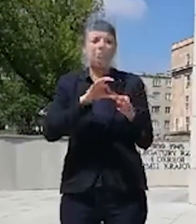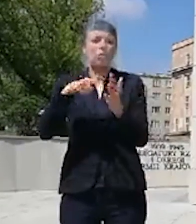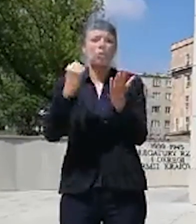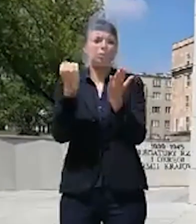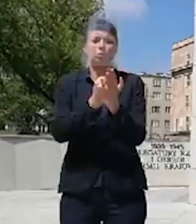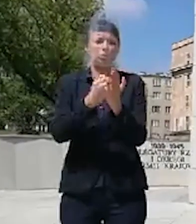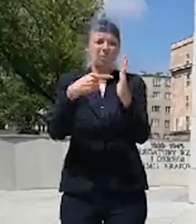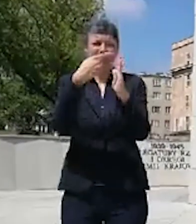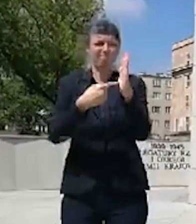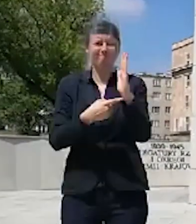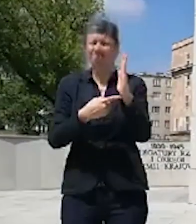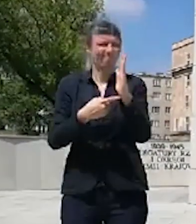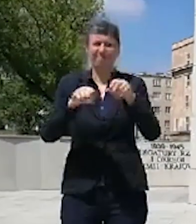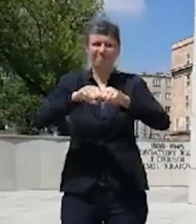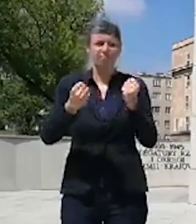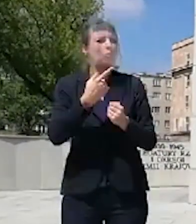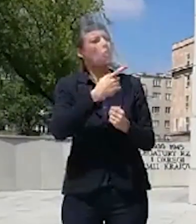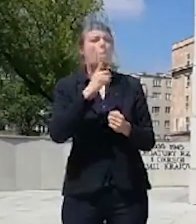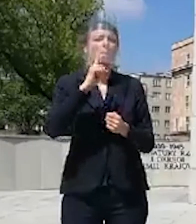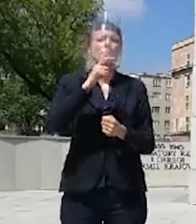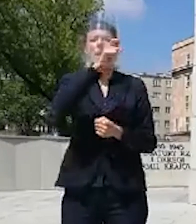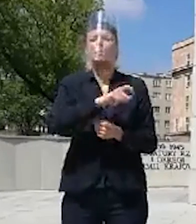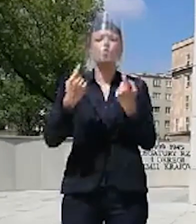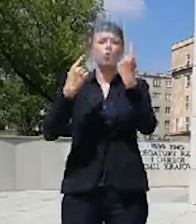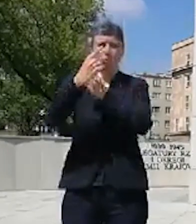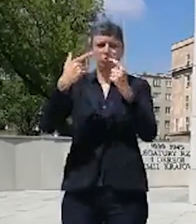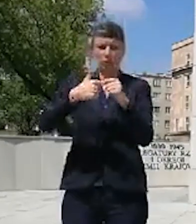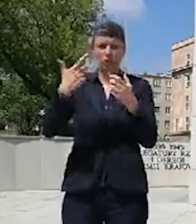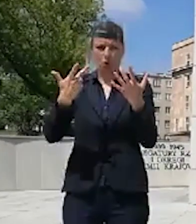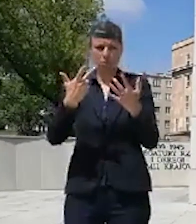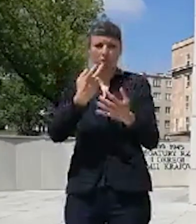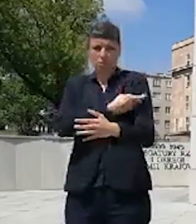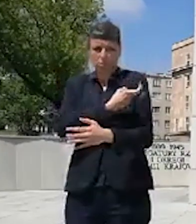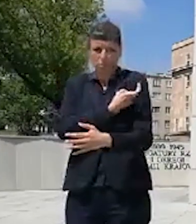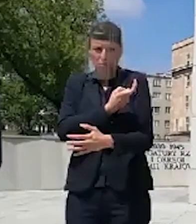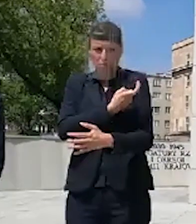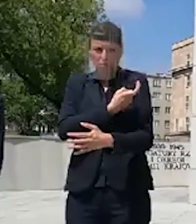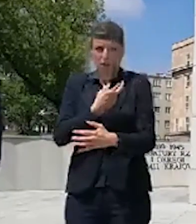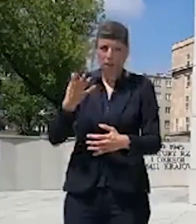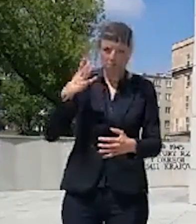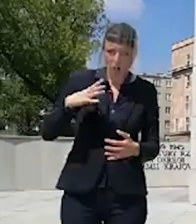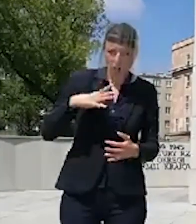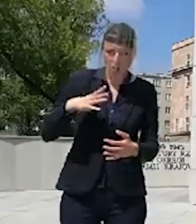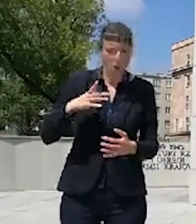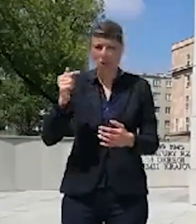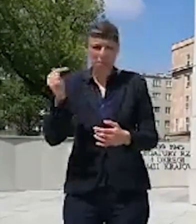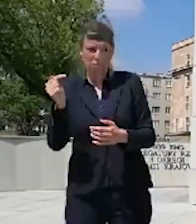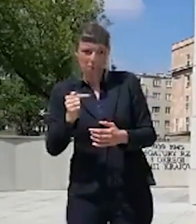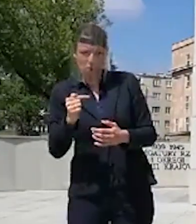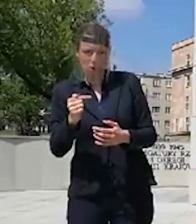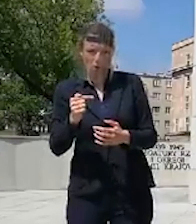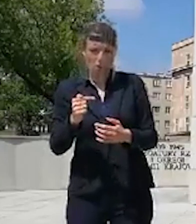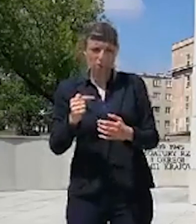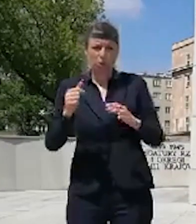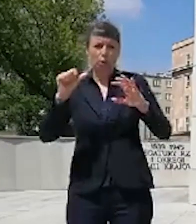temat? Czy 28 powinny się odbyć, czy one się odbędą 28, czy w ogóle w czerwcu nie powinny się odbyć przed w ogóle